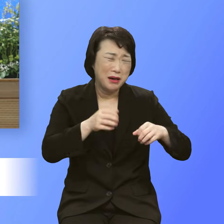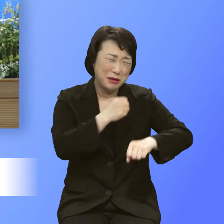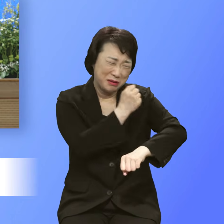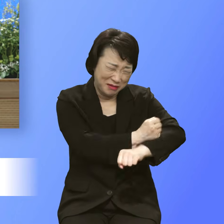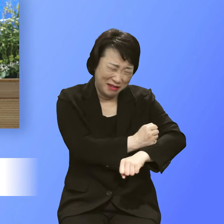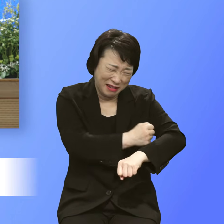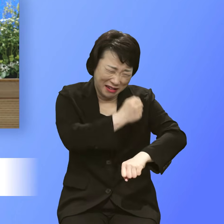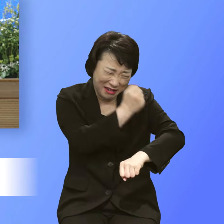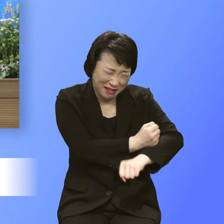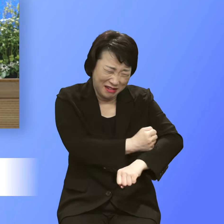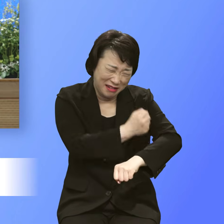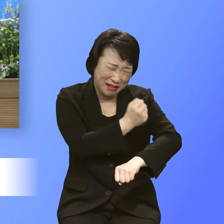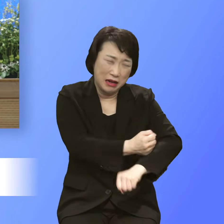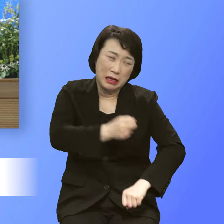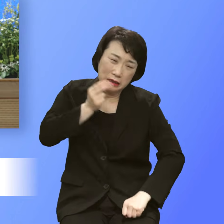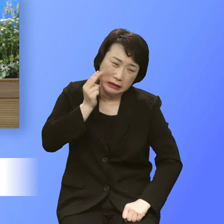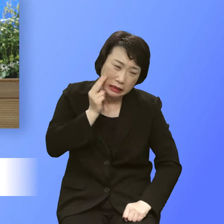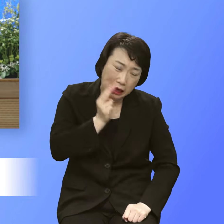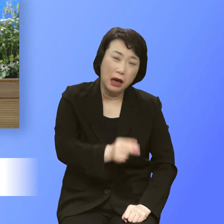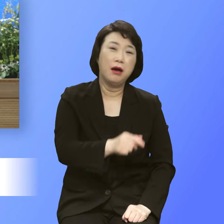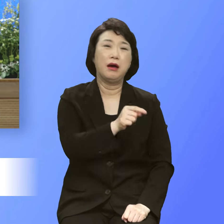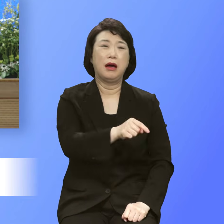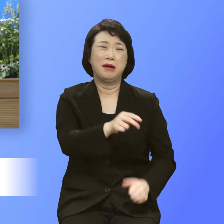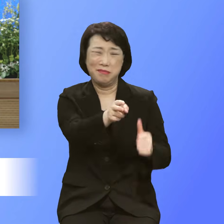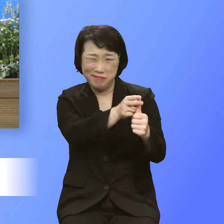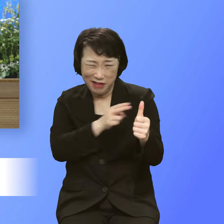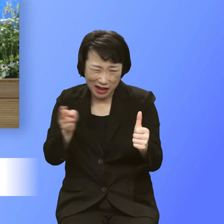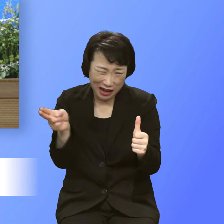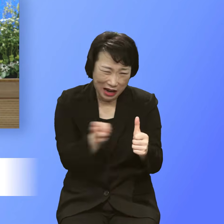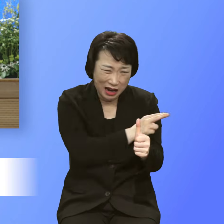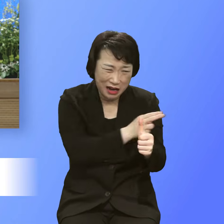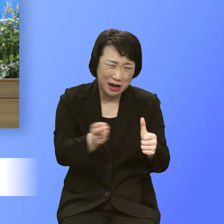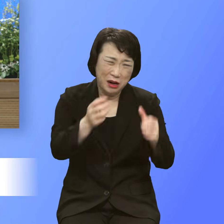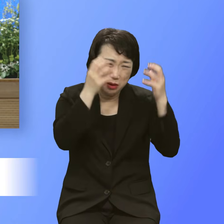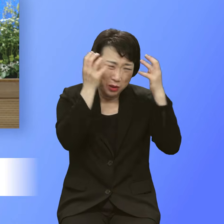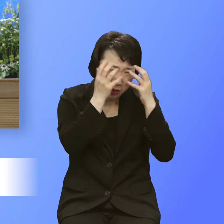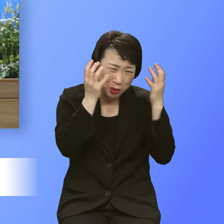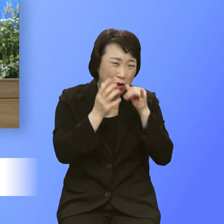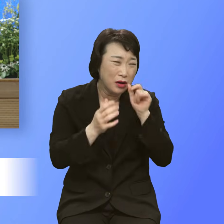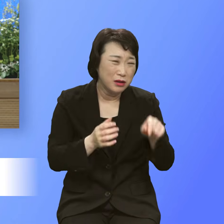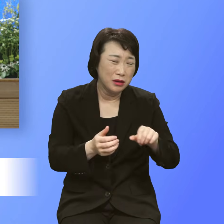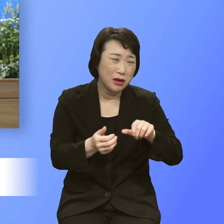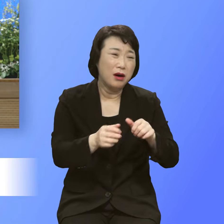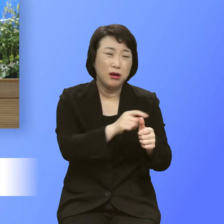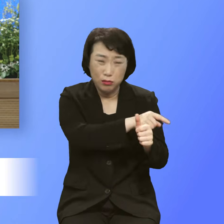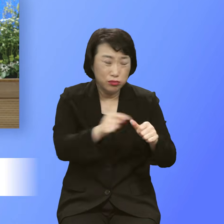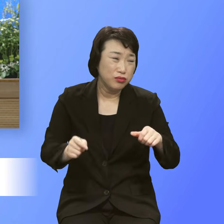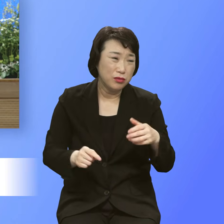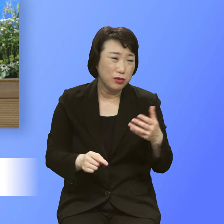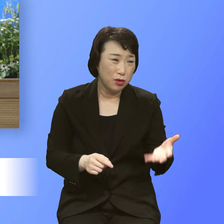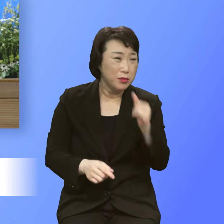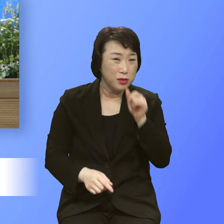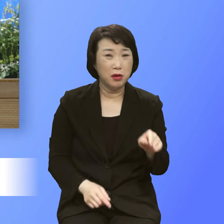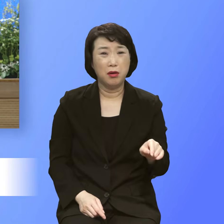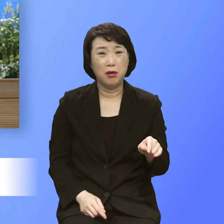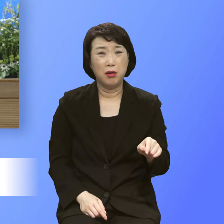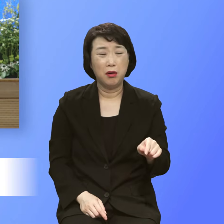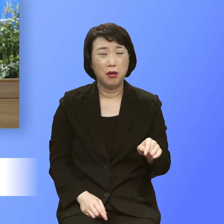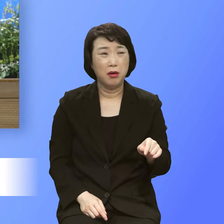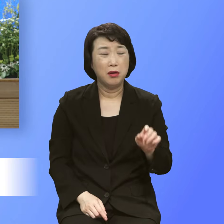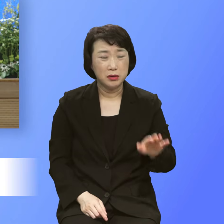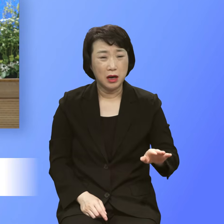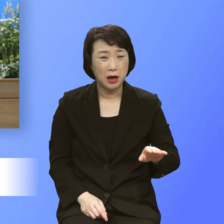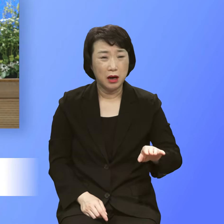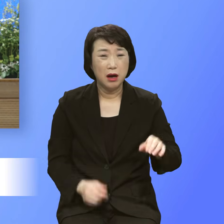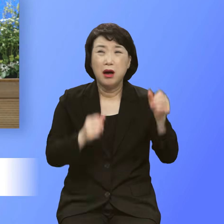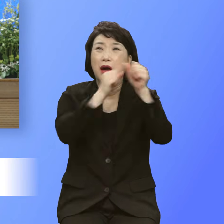고된 노동과 사정없는 채찍과 고통과 죽음 속에서